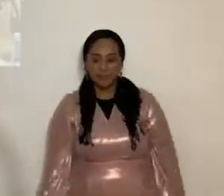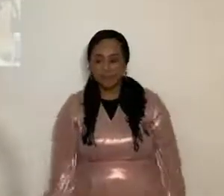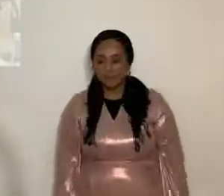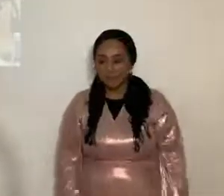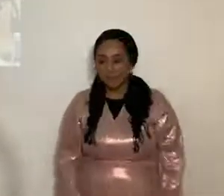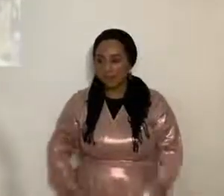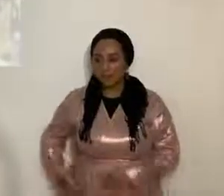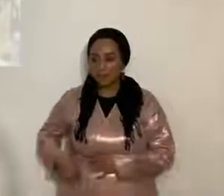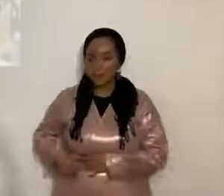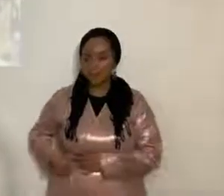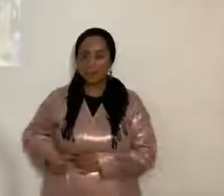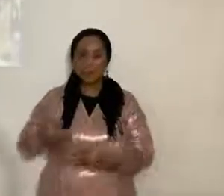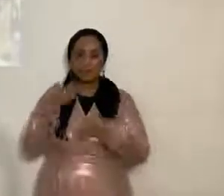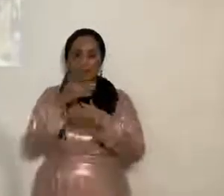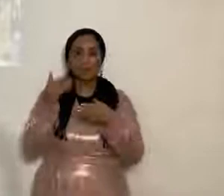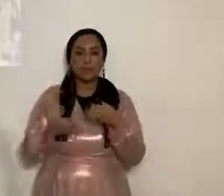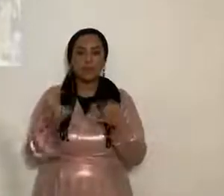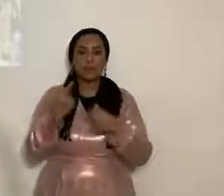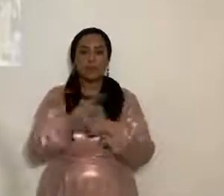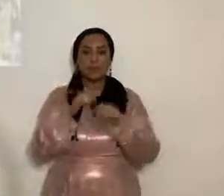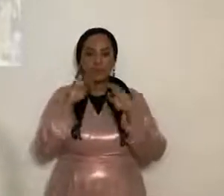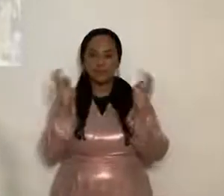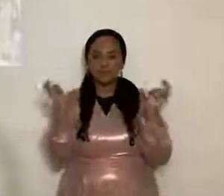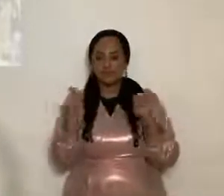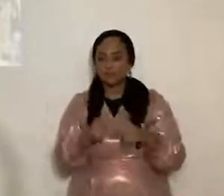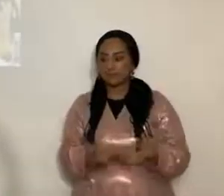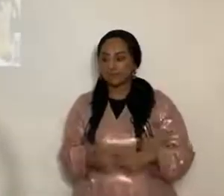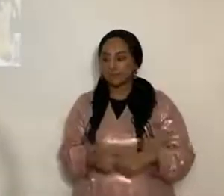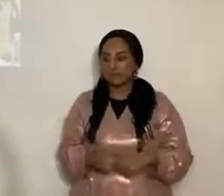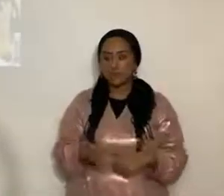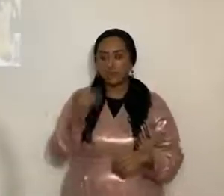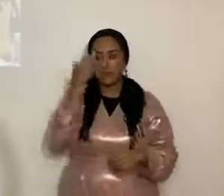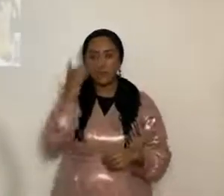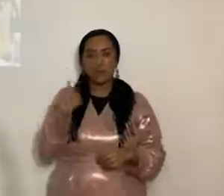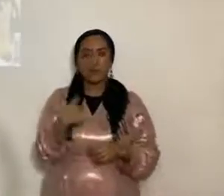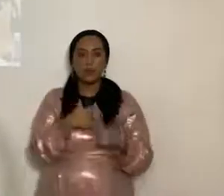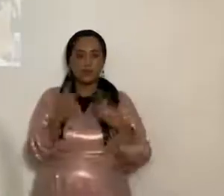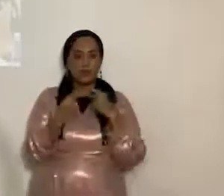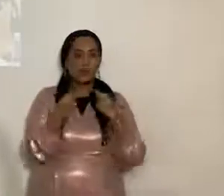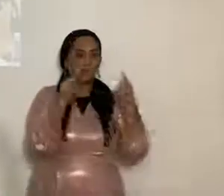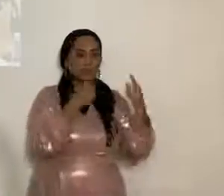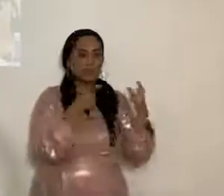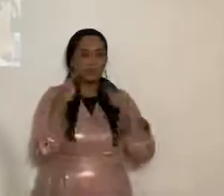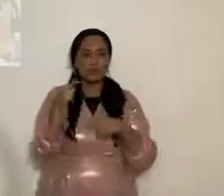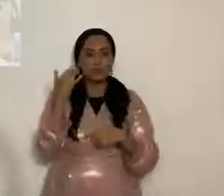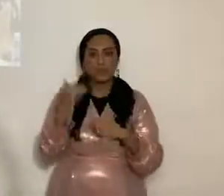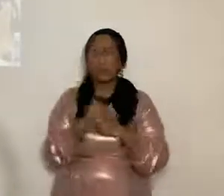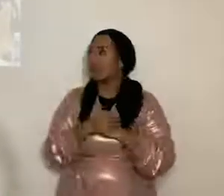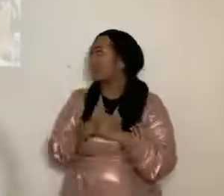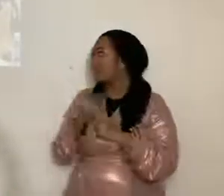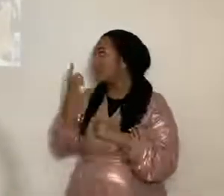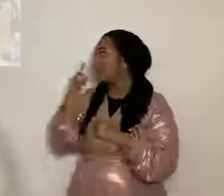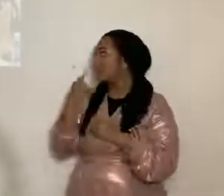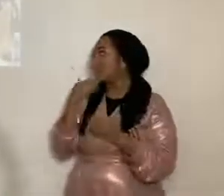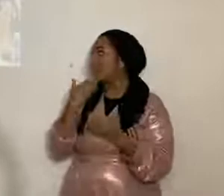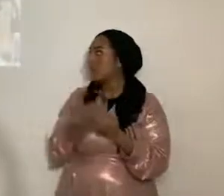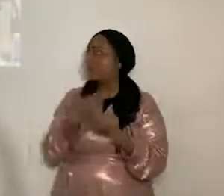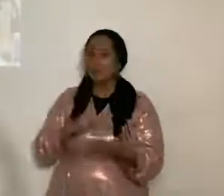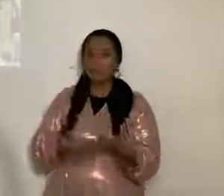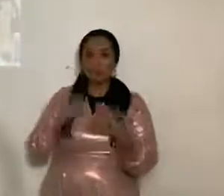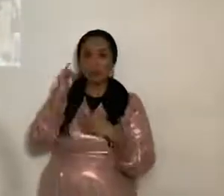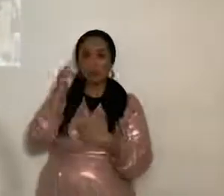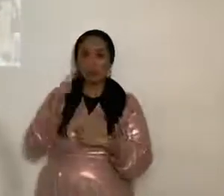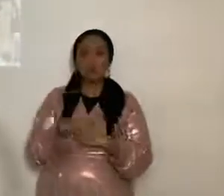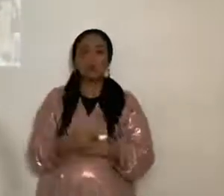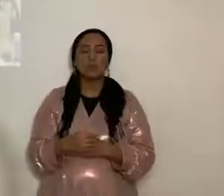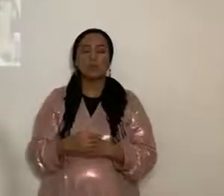amados Sahim, vamos a terminar este tema. ¿Por qué hacemos las cosas? Para agradar a Yahweh, la